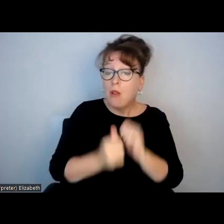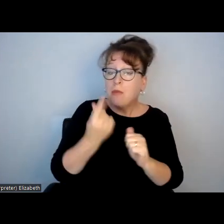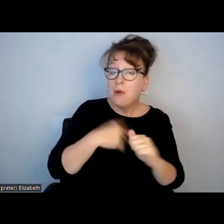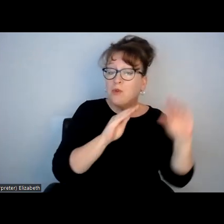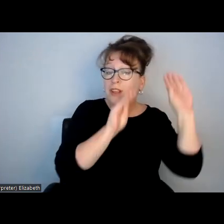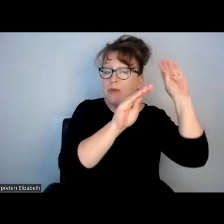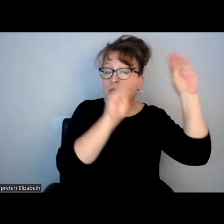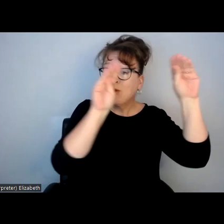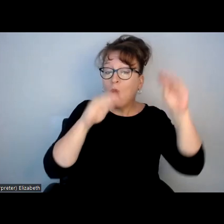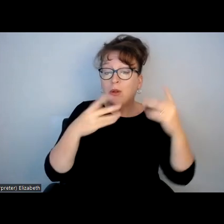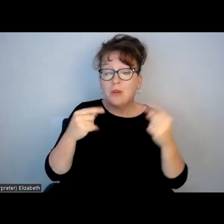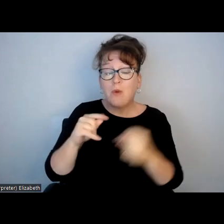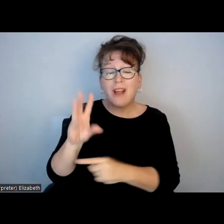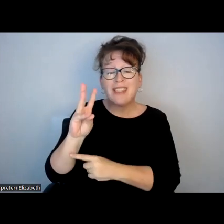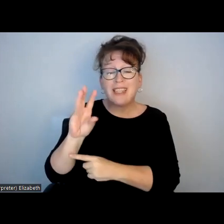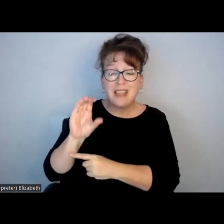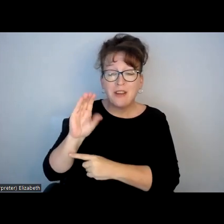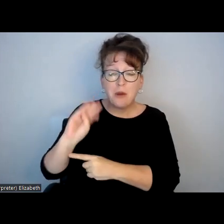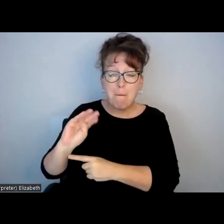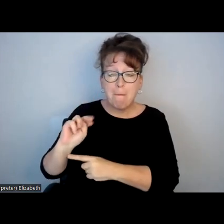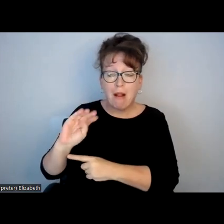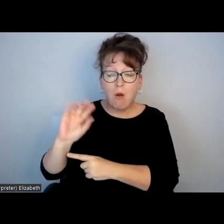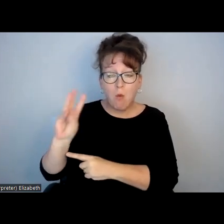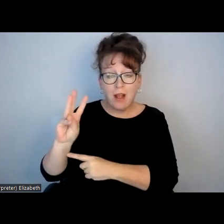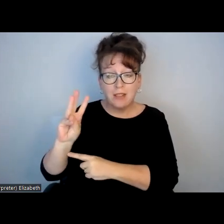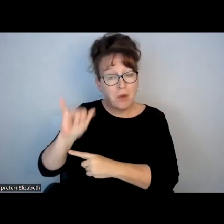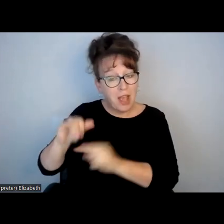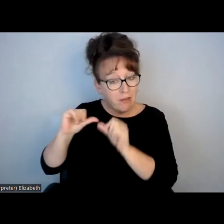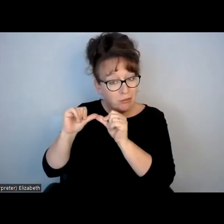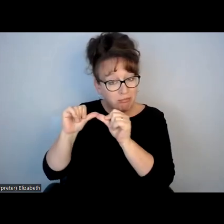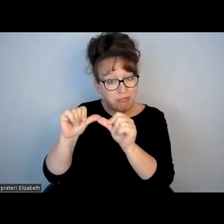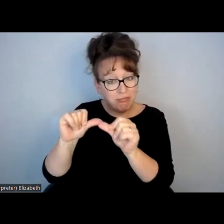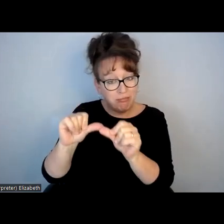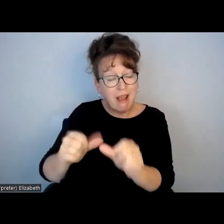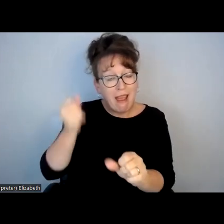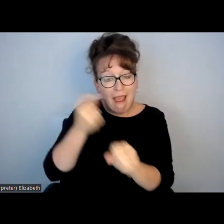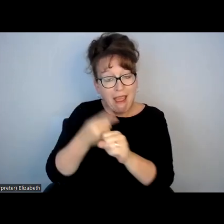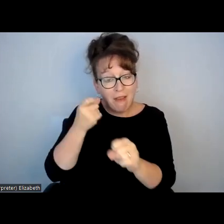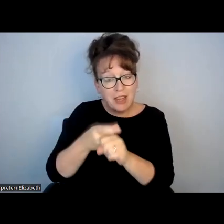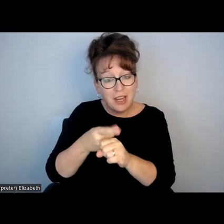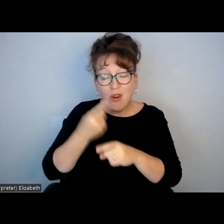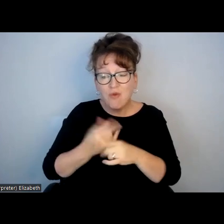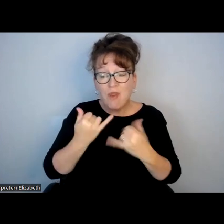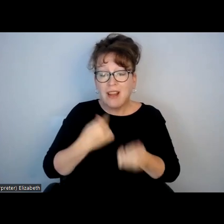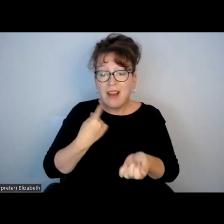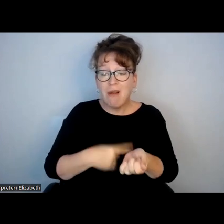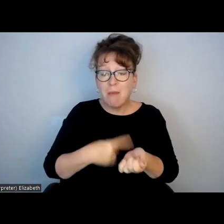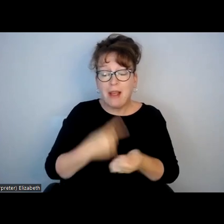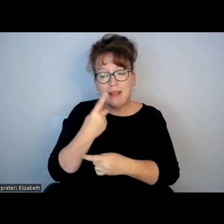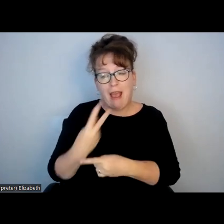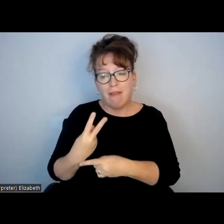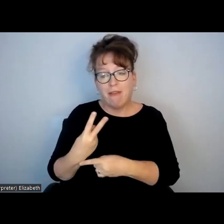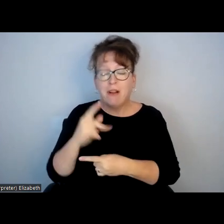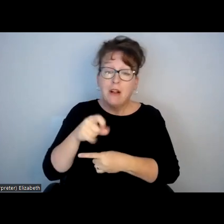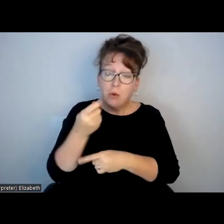aquí hasta la mitad del 2030 a cada año en los próximos